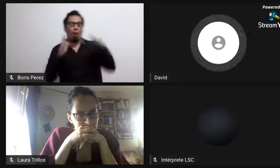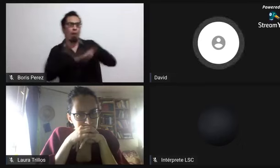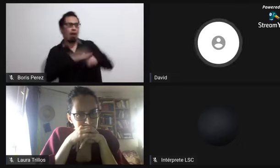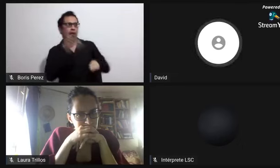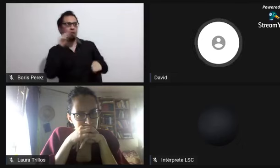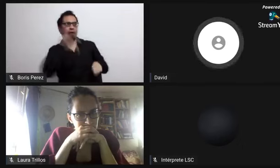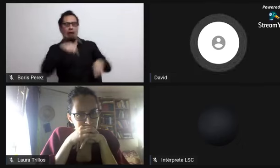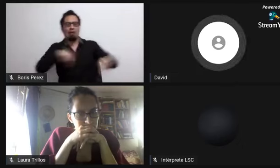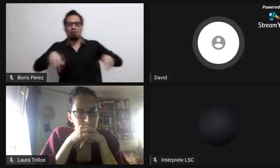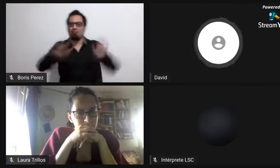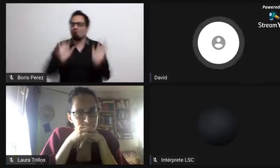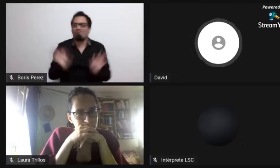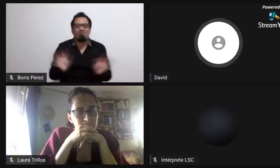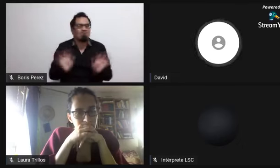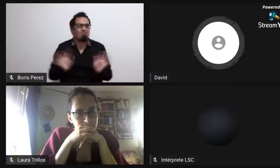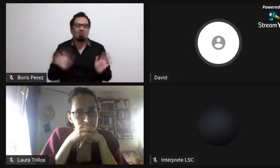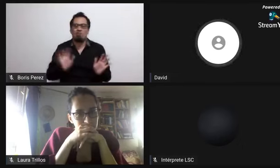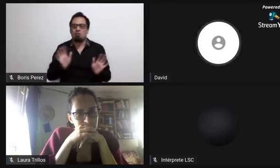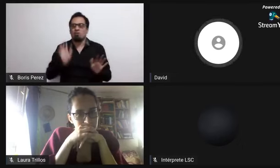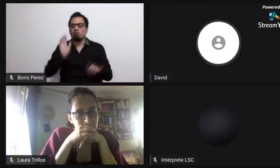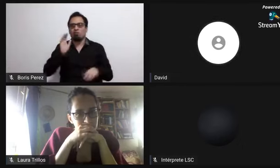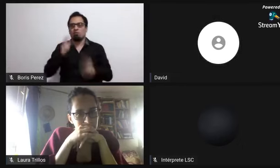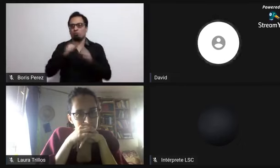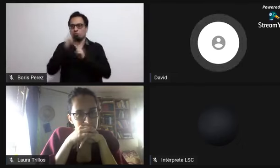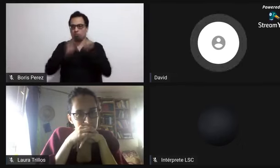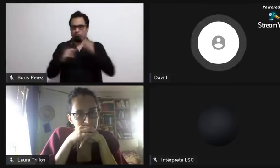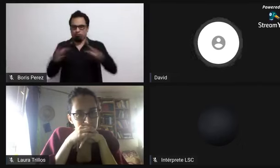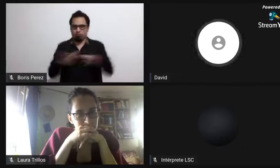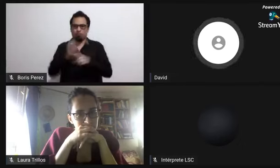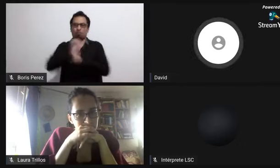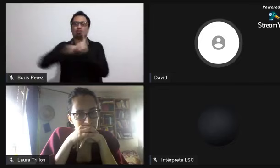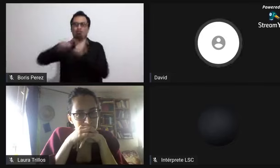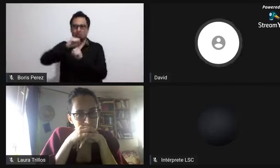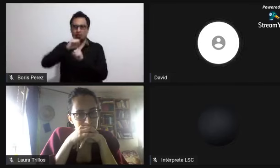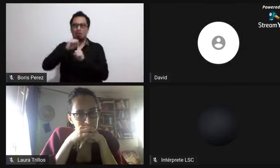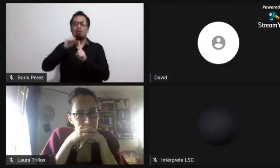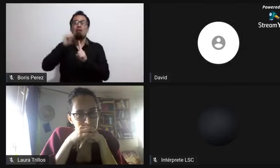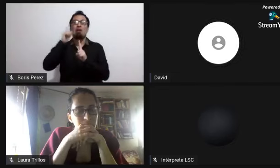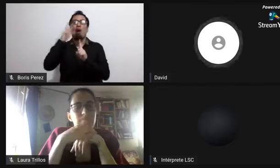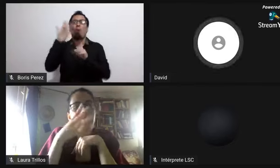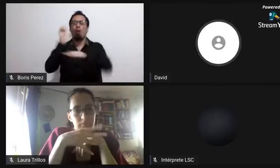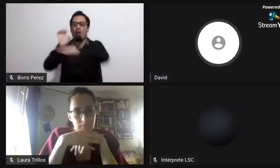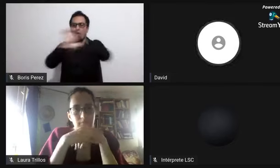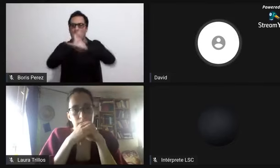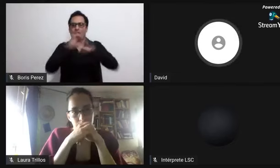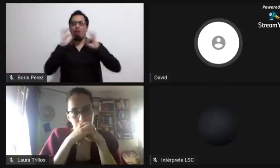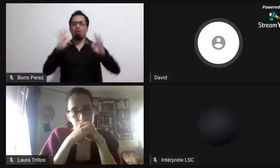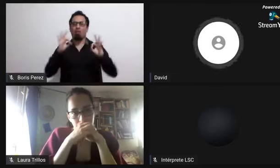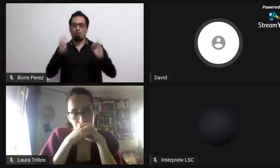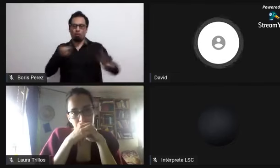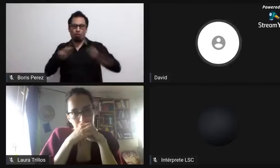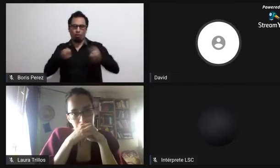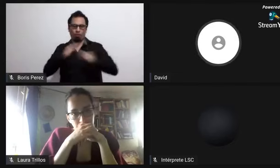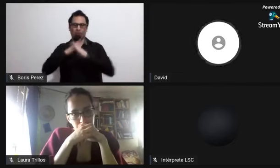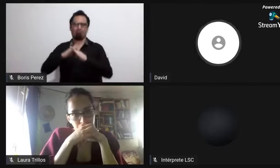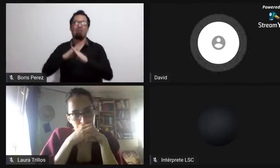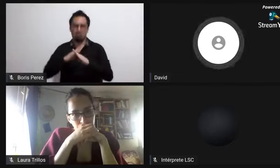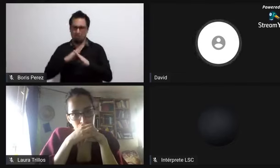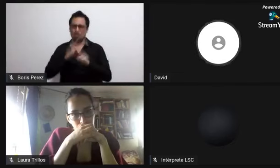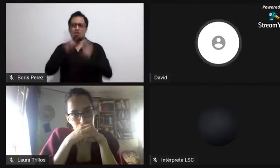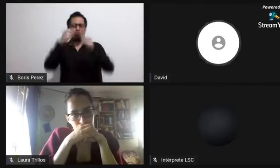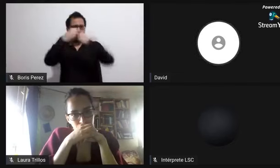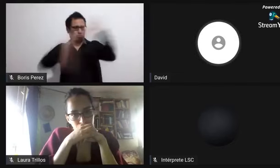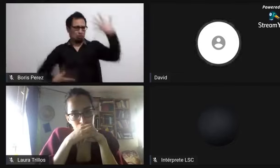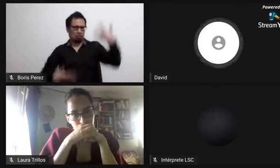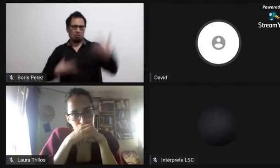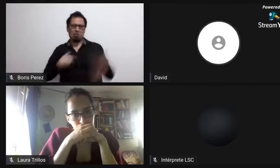créditos condicionados también naturalmente, que hace que lleve consigo algunas dificultades y